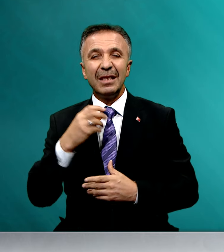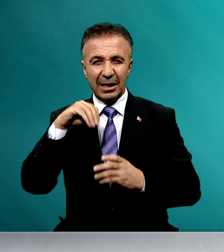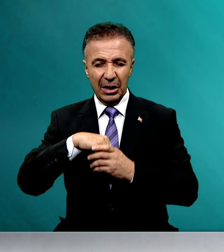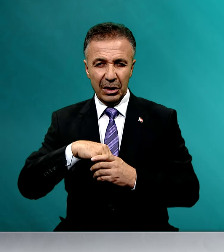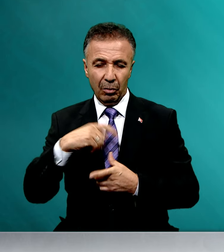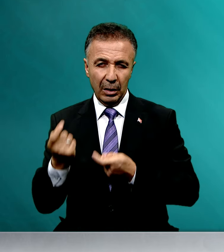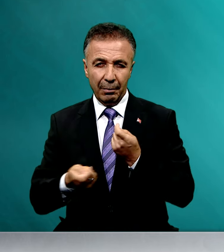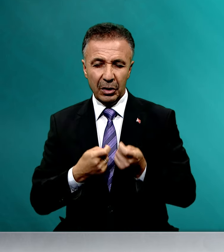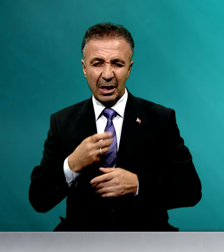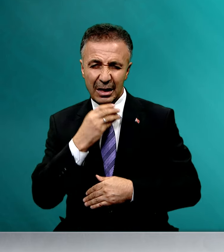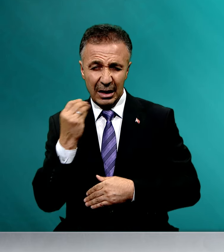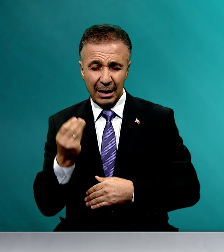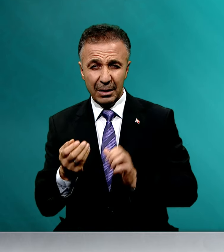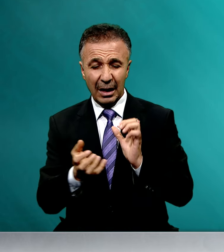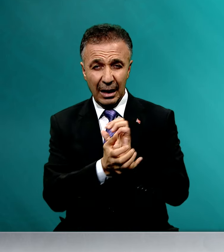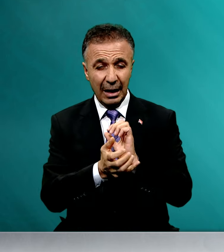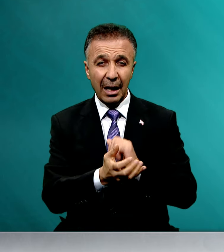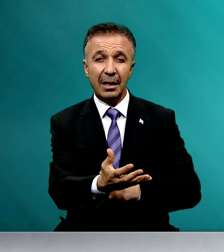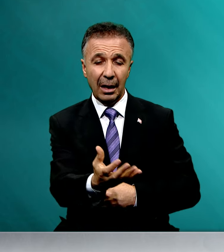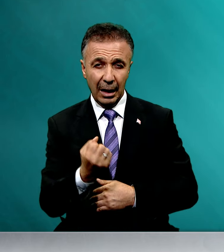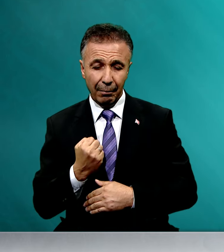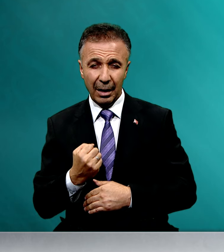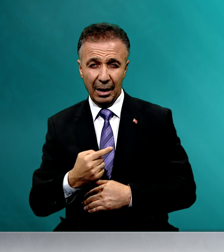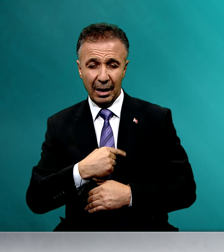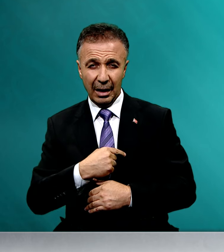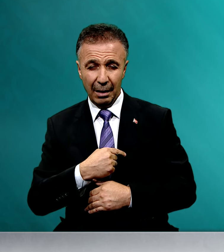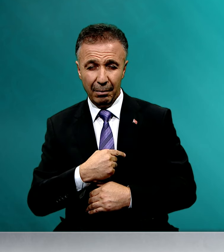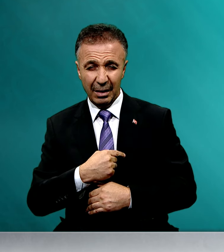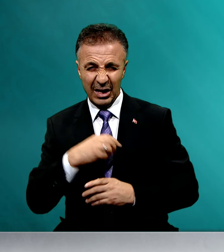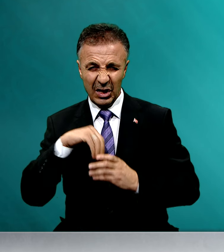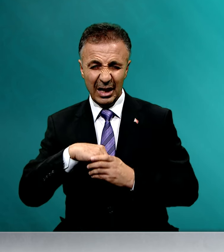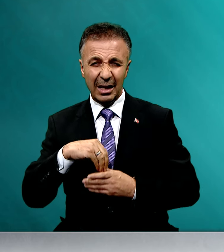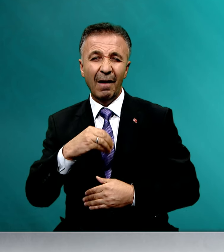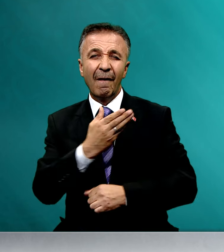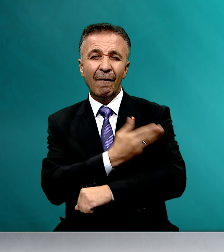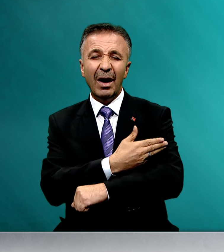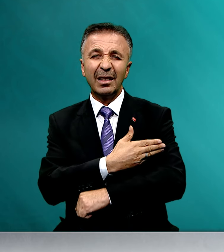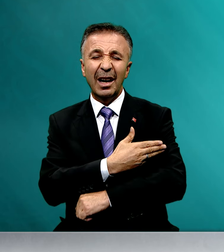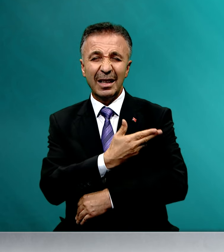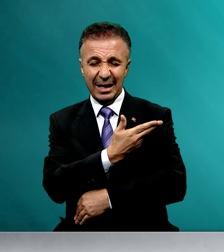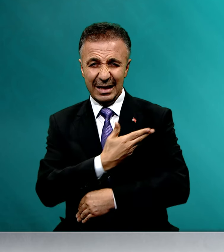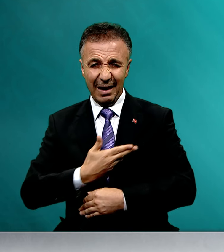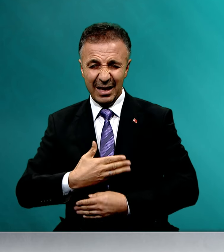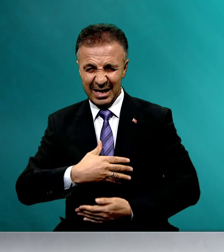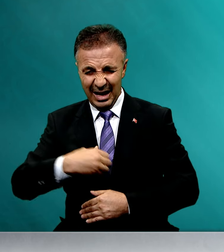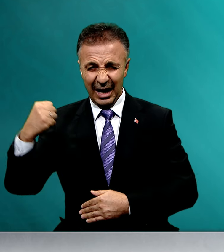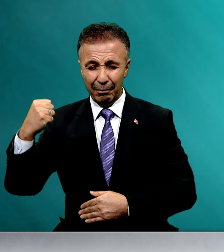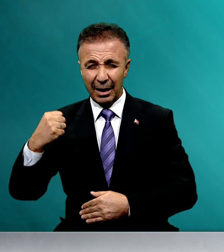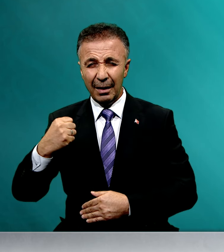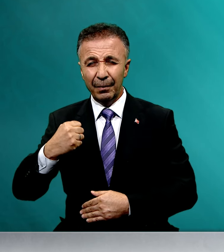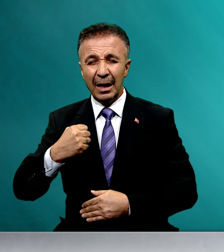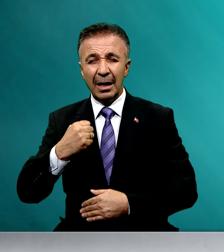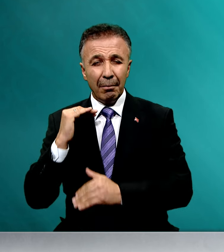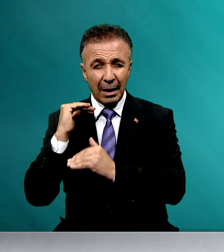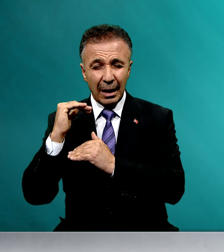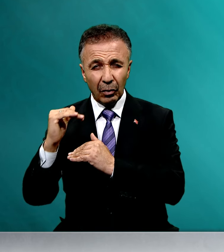Gençlerimizi ailelerinden koparmak, kalplerinden vatan sevgisini, millet olma şuurunu, ümmet